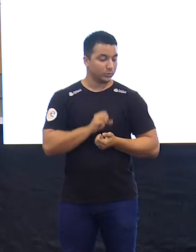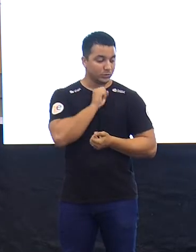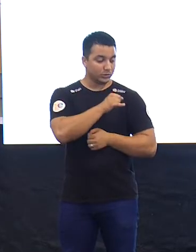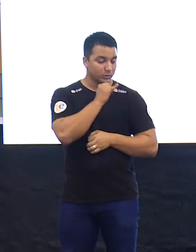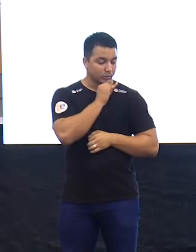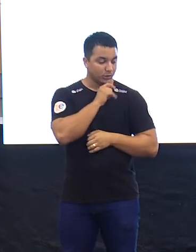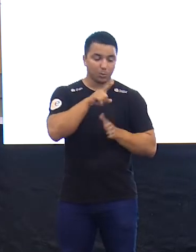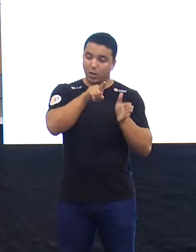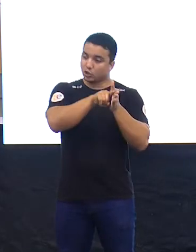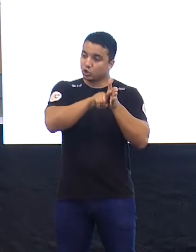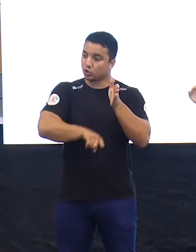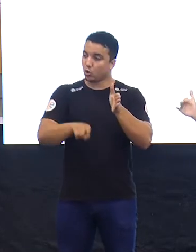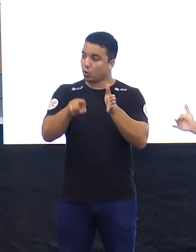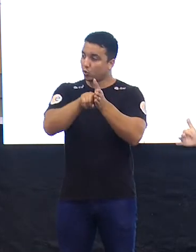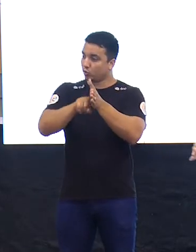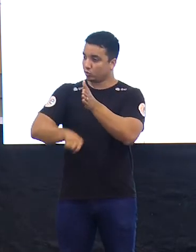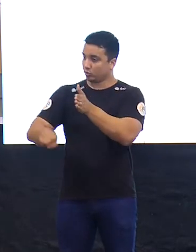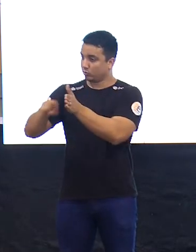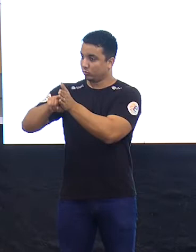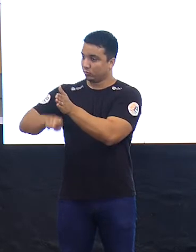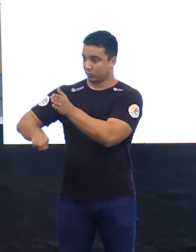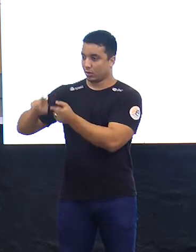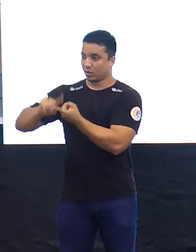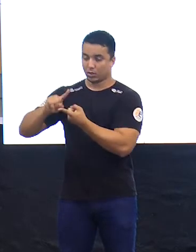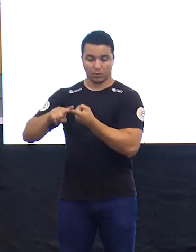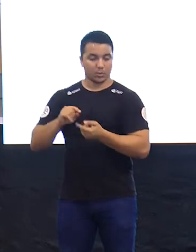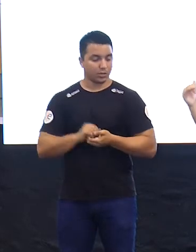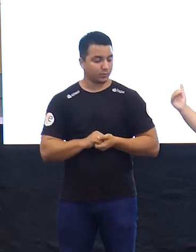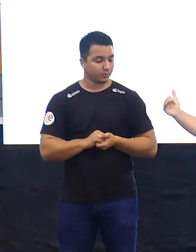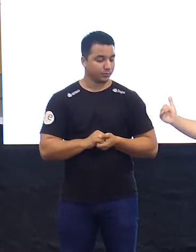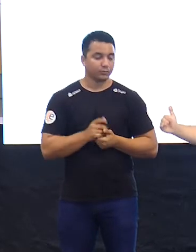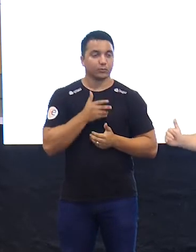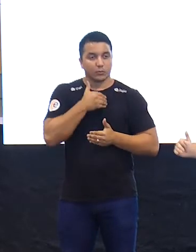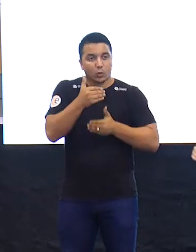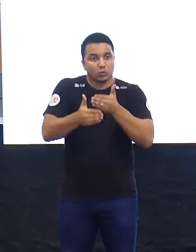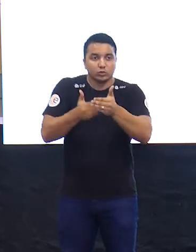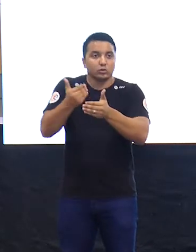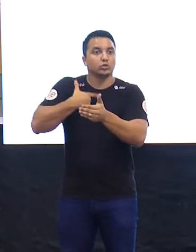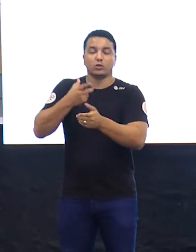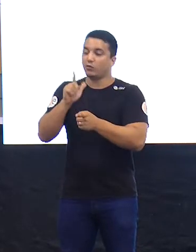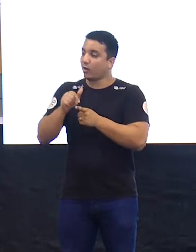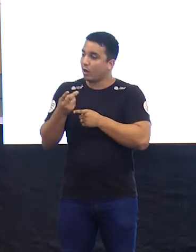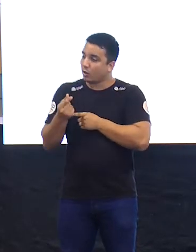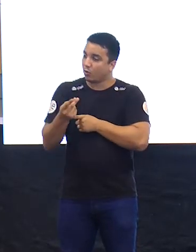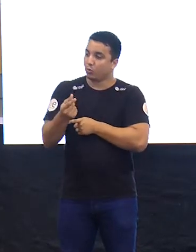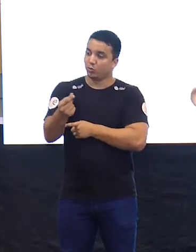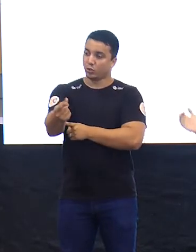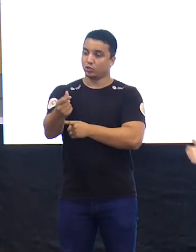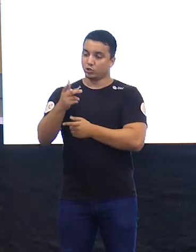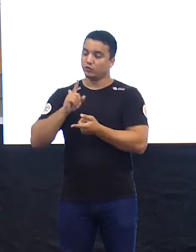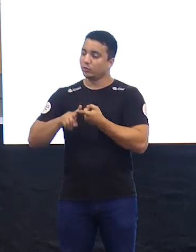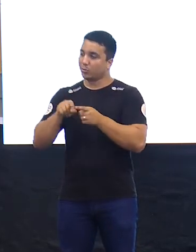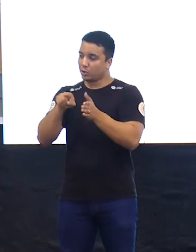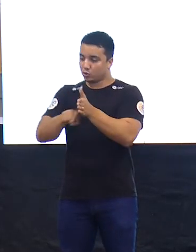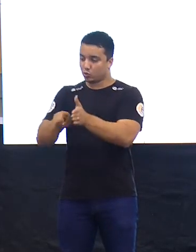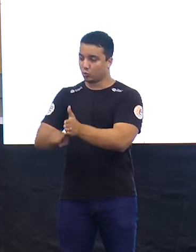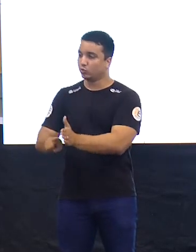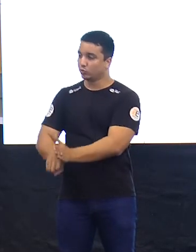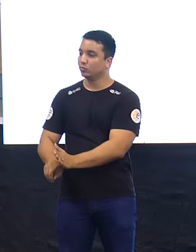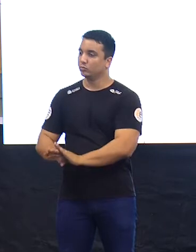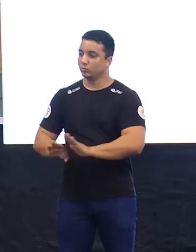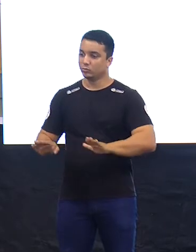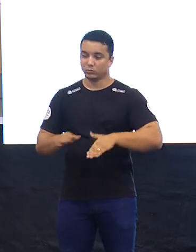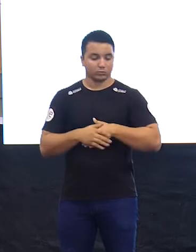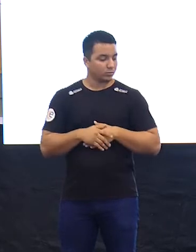for descontos sucessivos, descontos consecutivos, descontos cumulativos. Eu dou